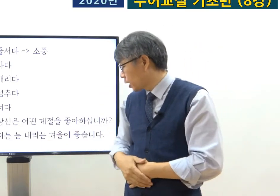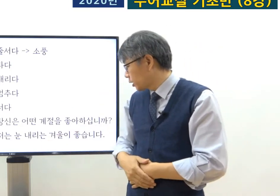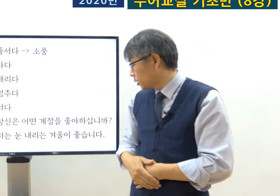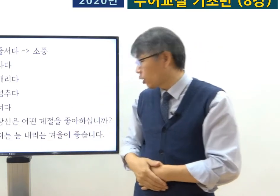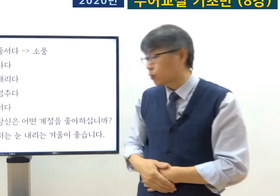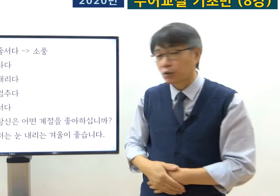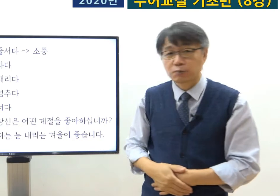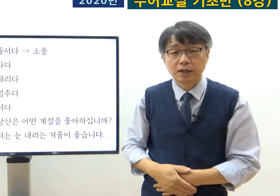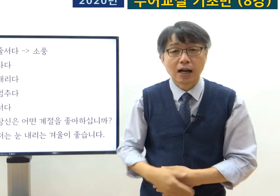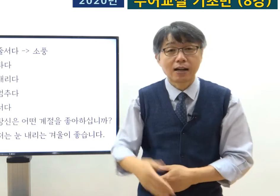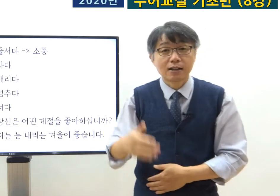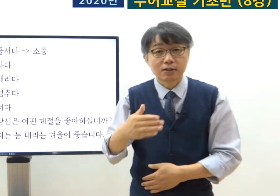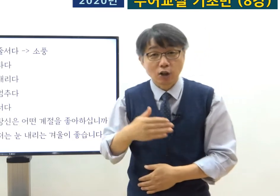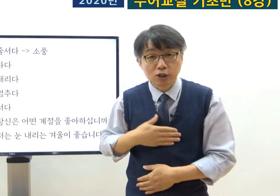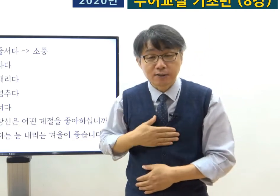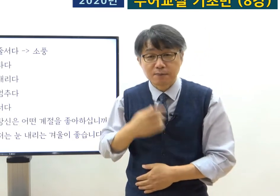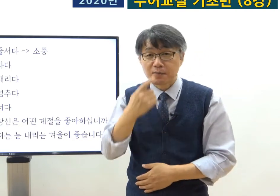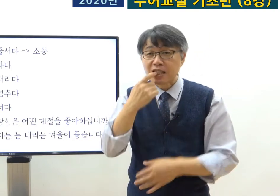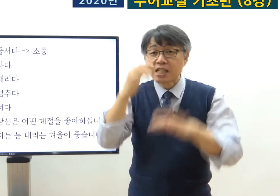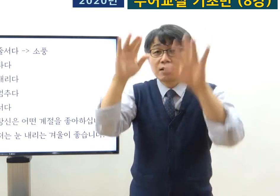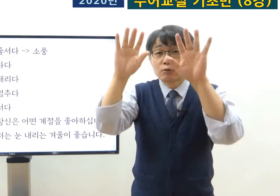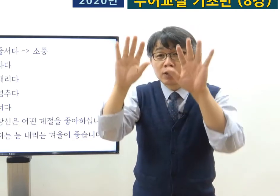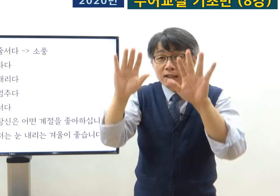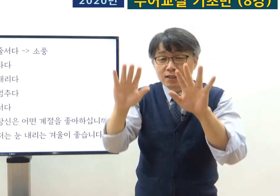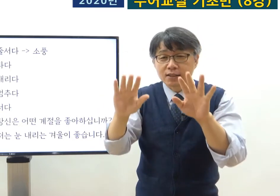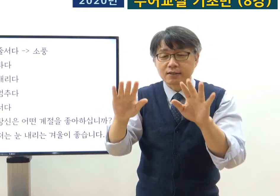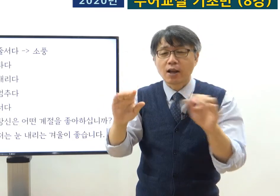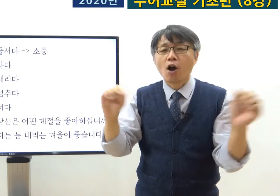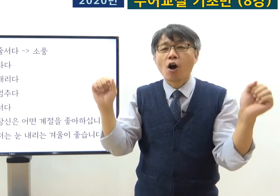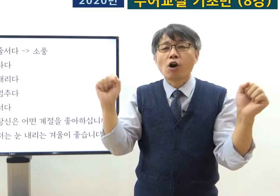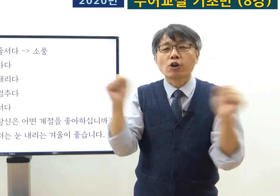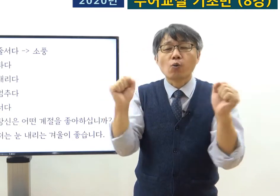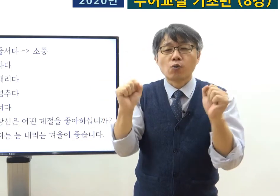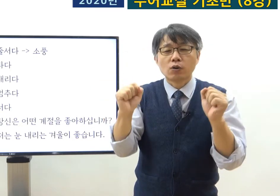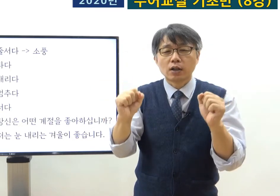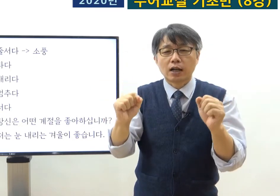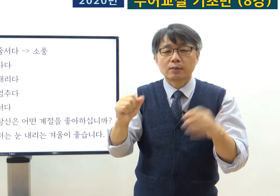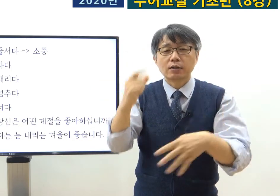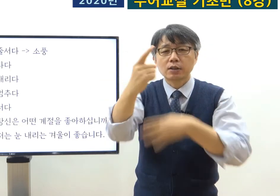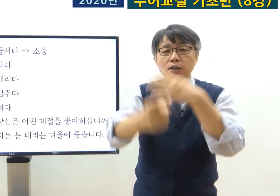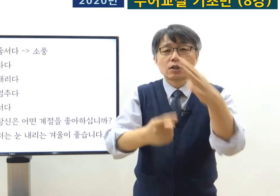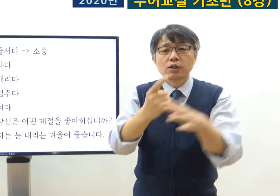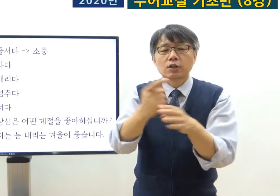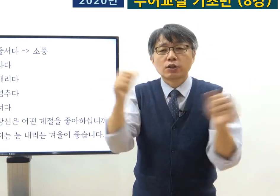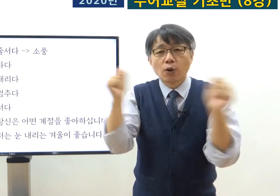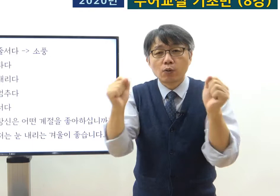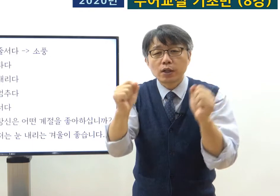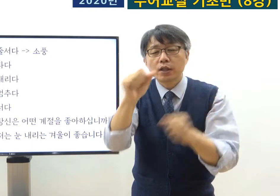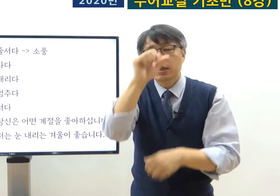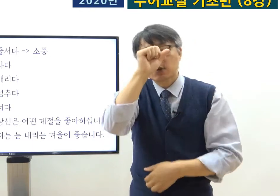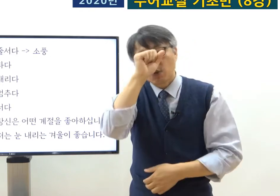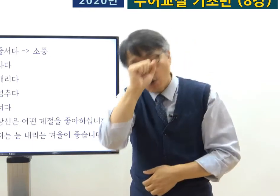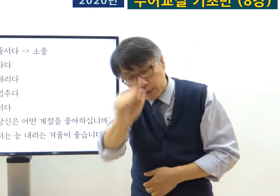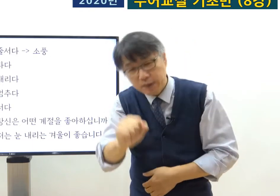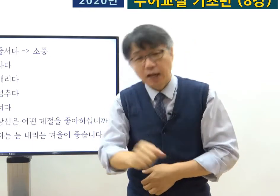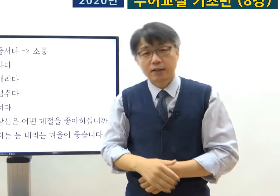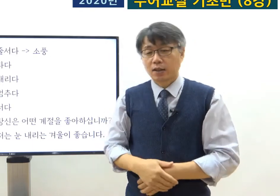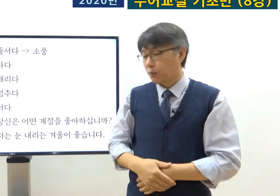내리는 겨울이 좋습니다. 저는 눈 내리는 겨울 아니면 겨울이 좋습니다. 이렇게 표현해